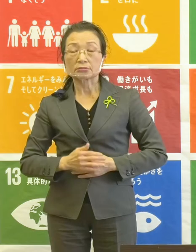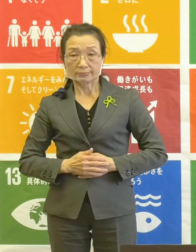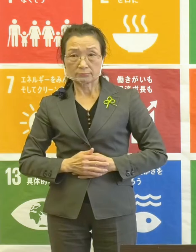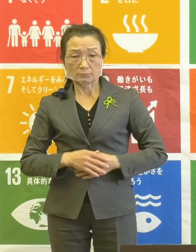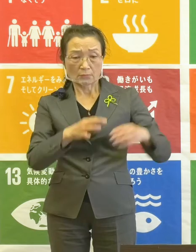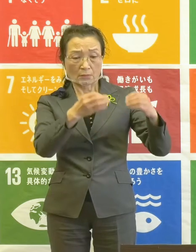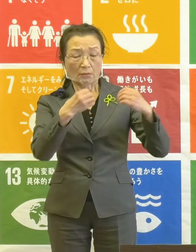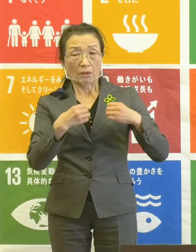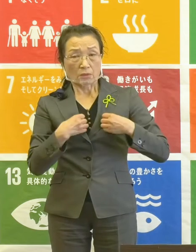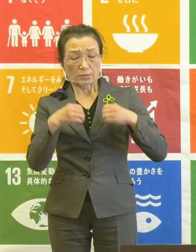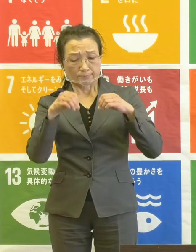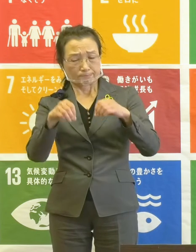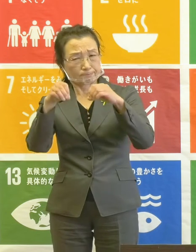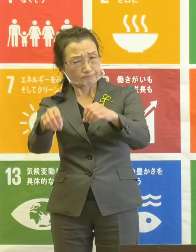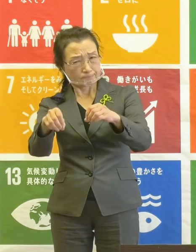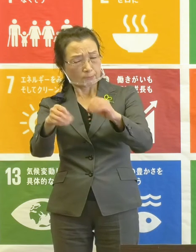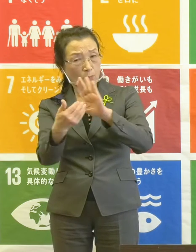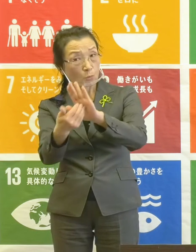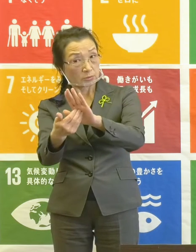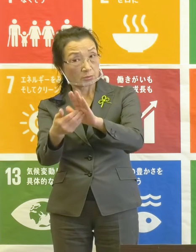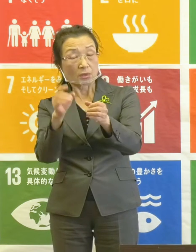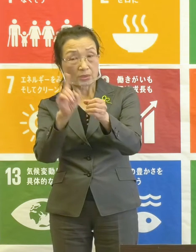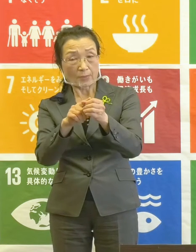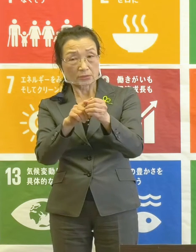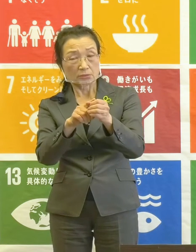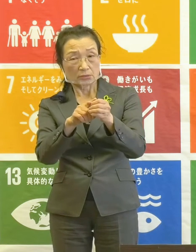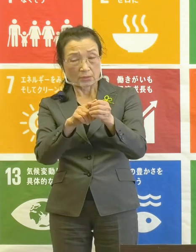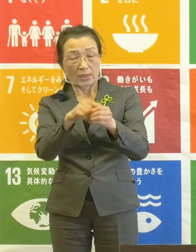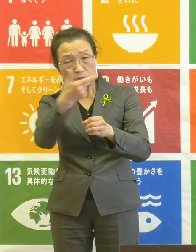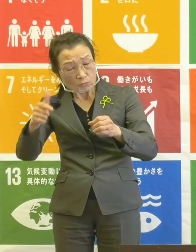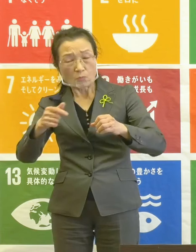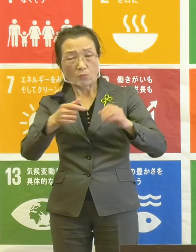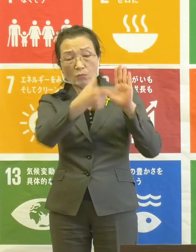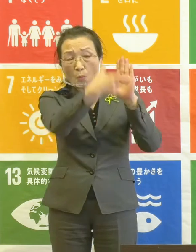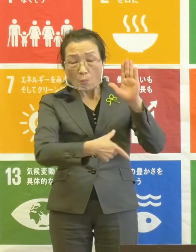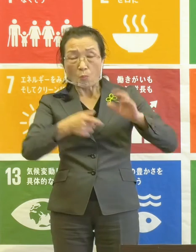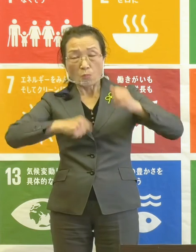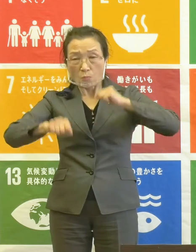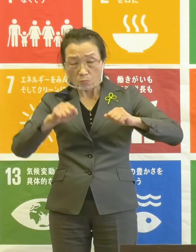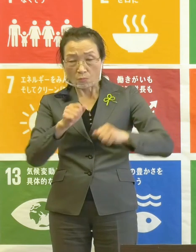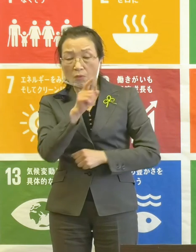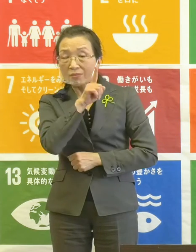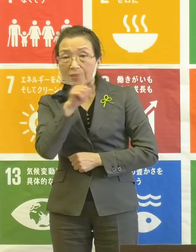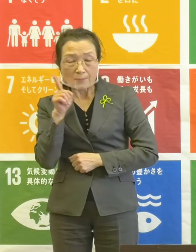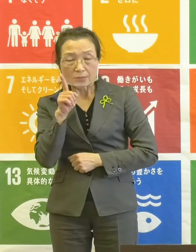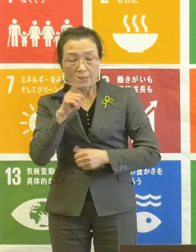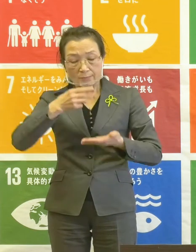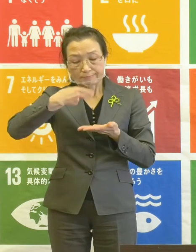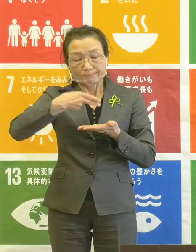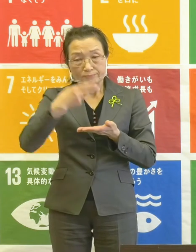感染拡大防止にあたって、標語や運動があります。黙って食事をする黙